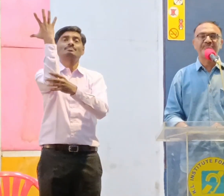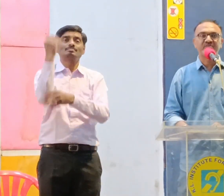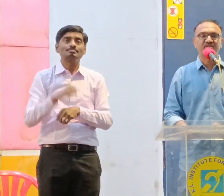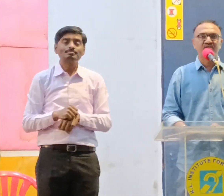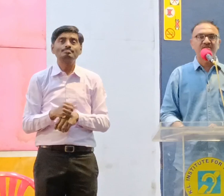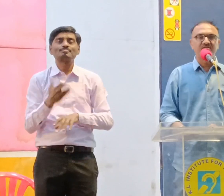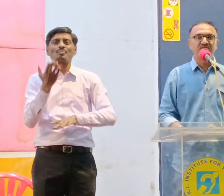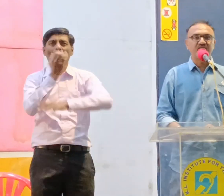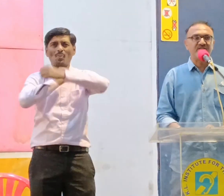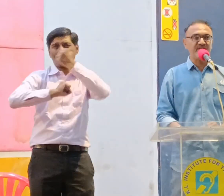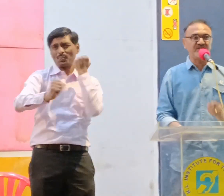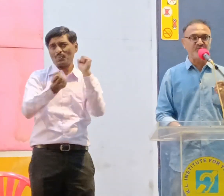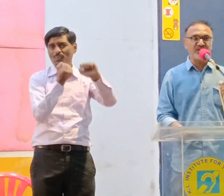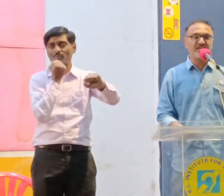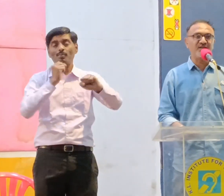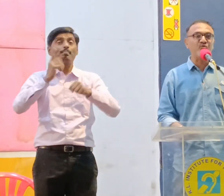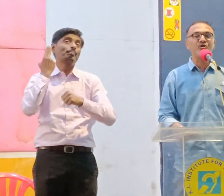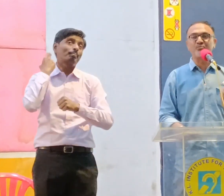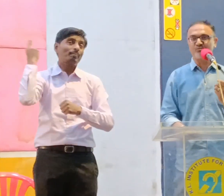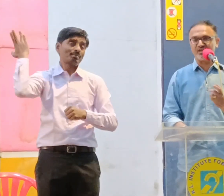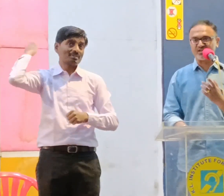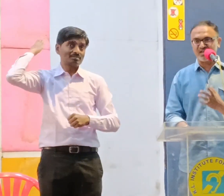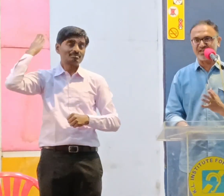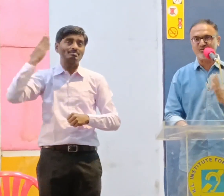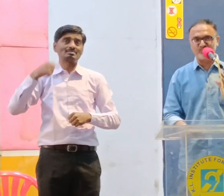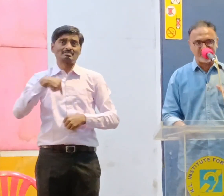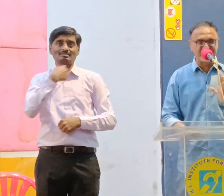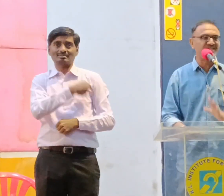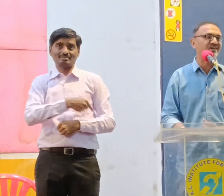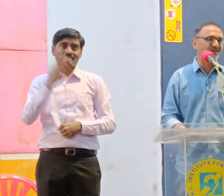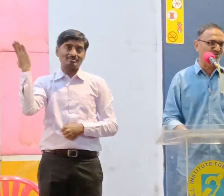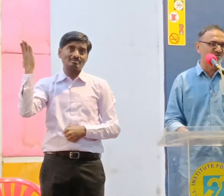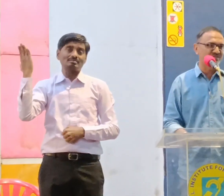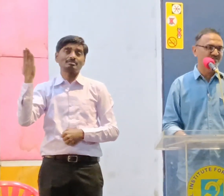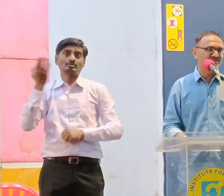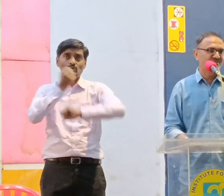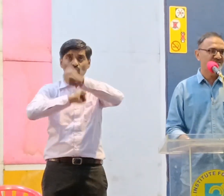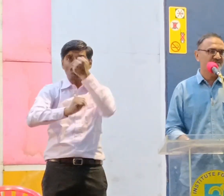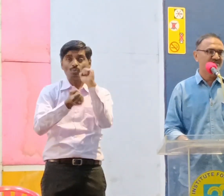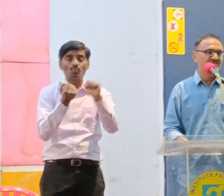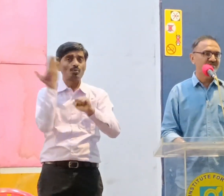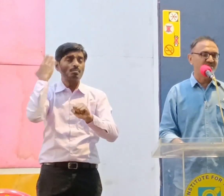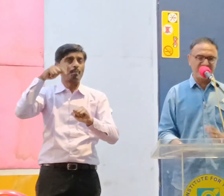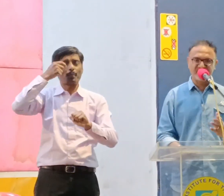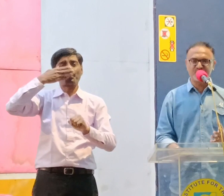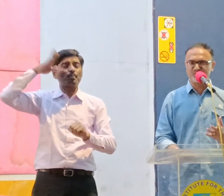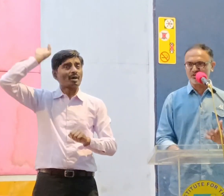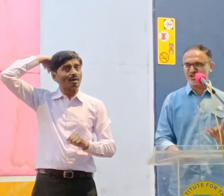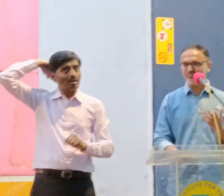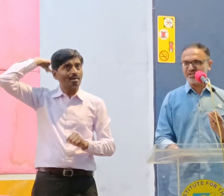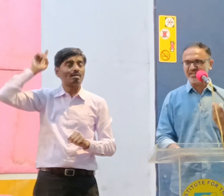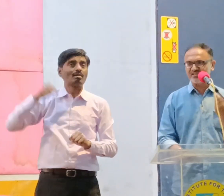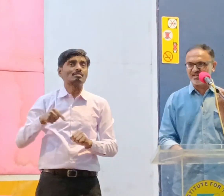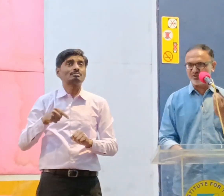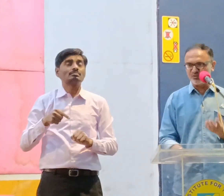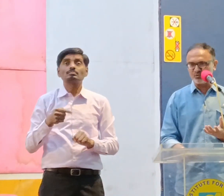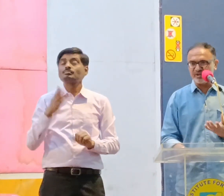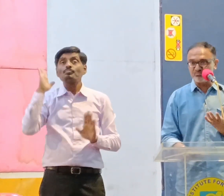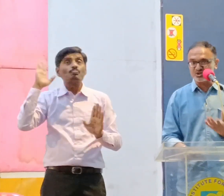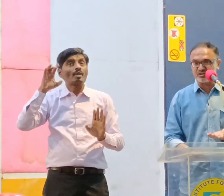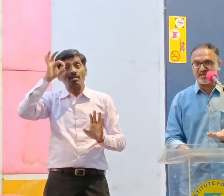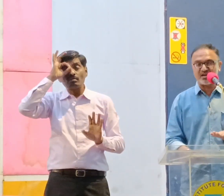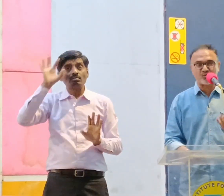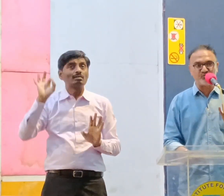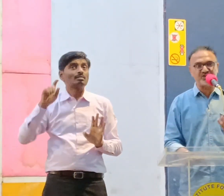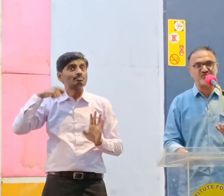બ્રુસલી જેણે દુનિયાને કુંગ ફુ અને કરાટેનો પરિચય કરાવ્યો. અત્યારે જેવું સોશિયલ મીડિયા ત્યારે નહોતું,